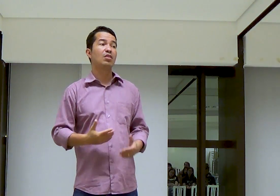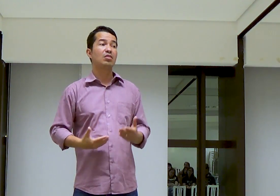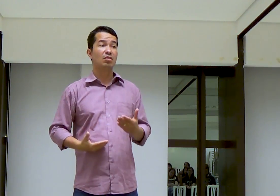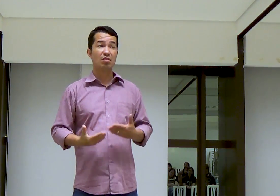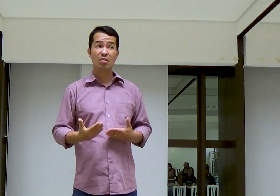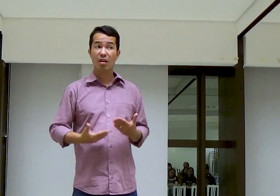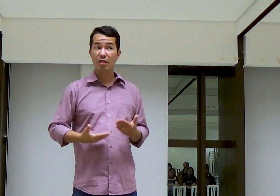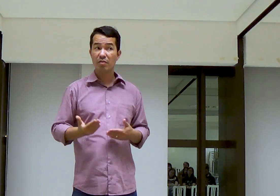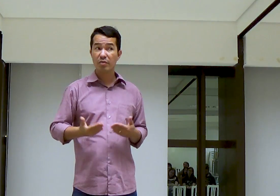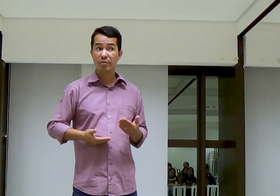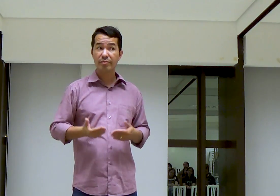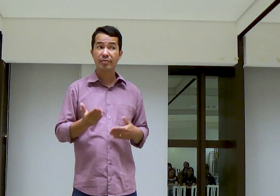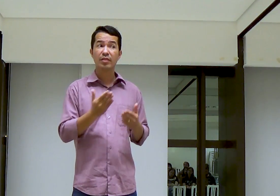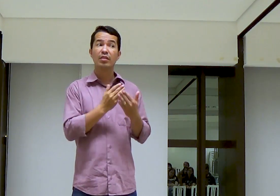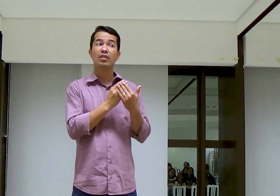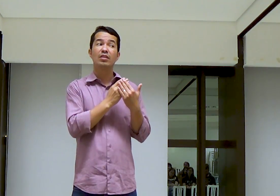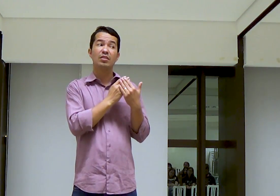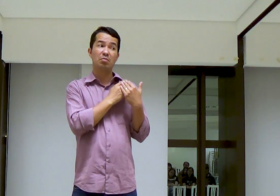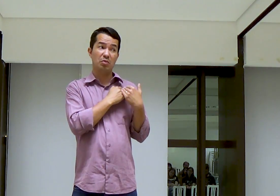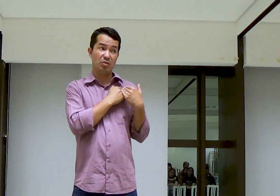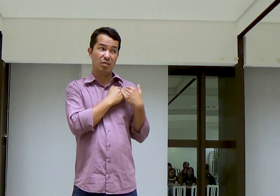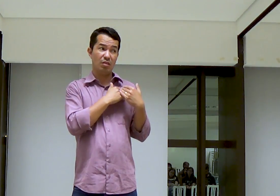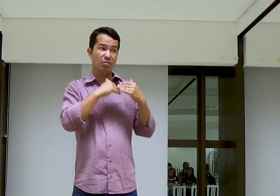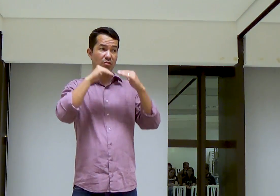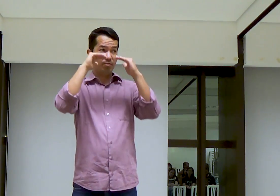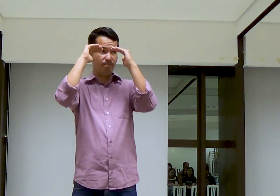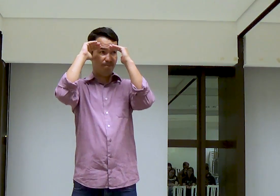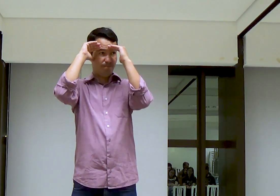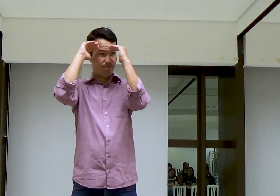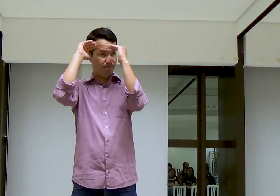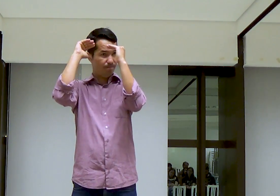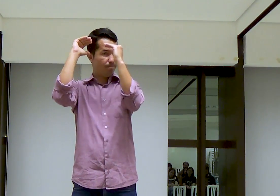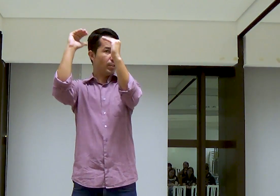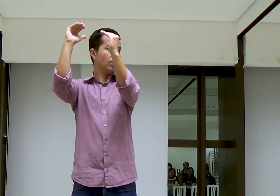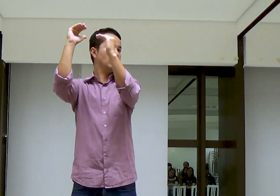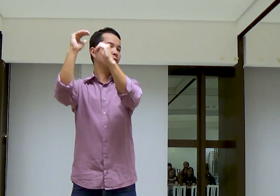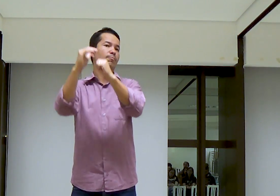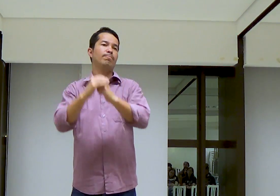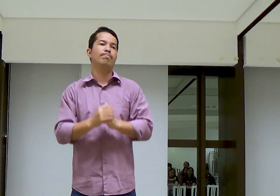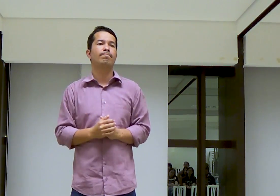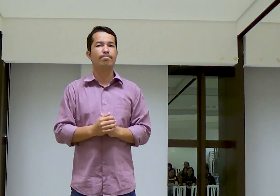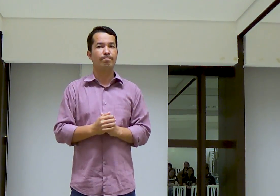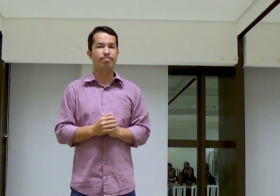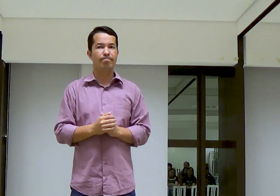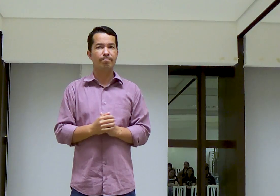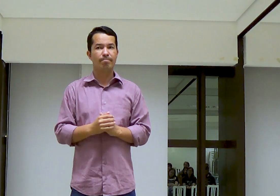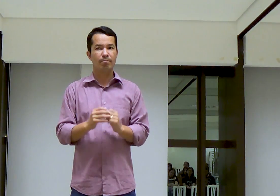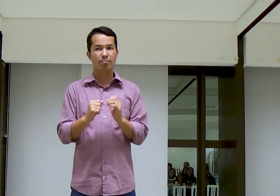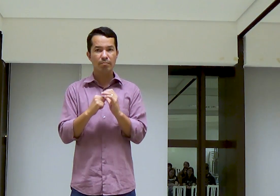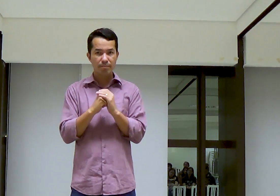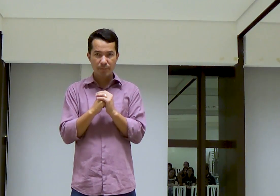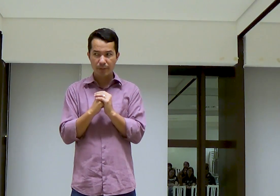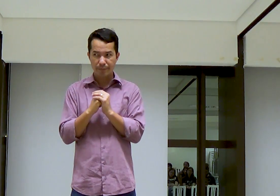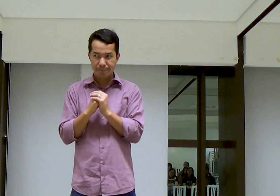Deus nos chamou para sermos servos, responsáveis e obedientes.